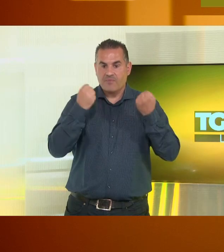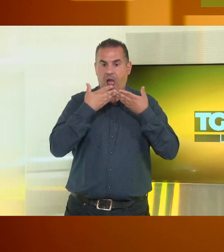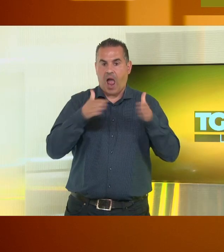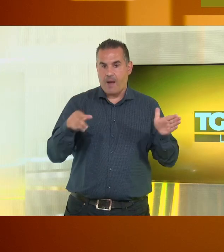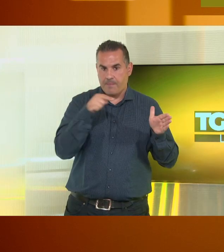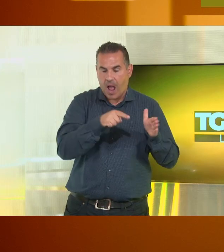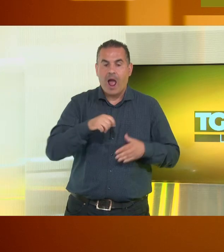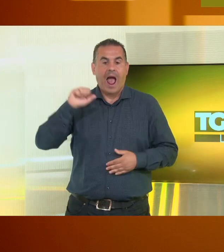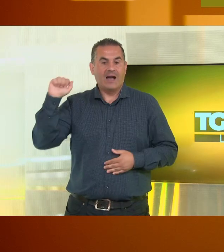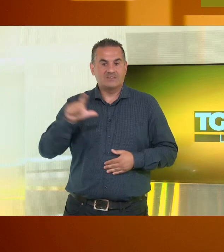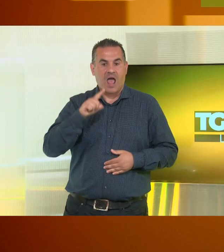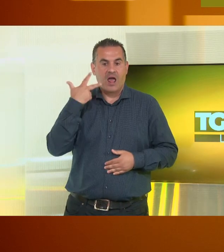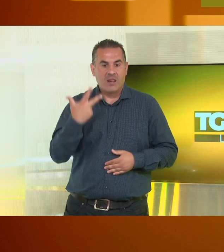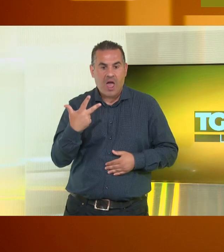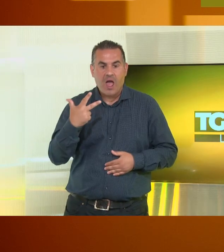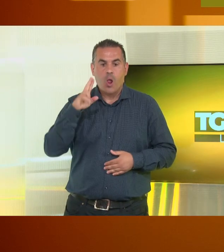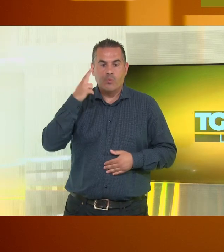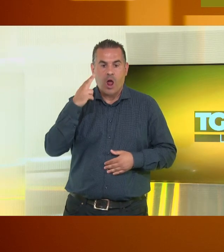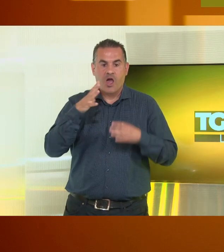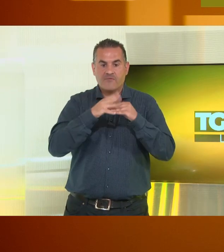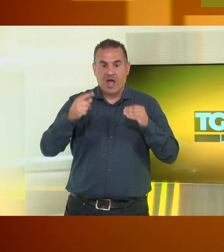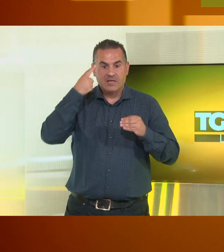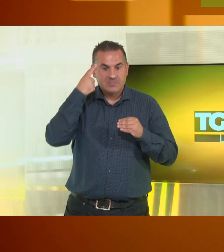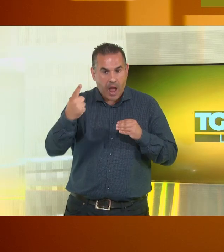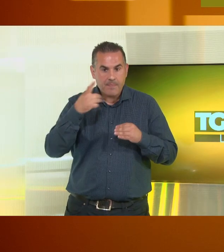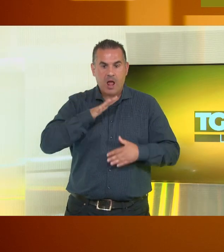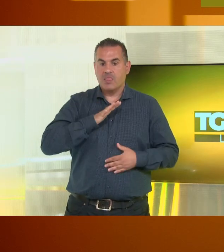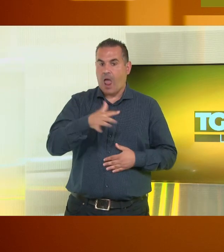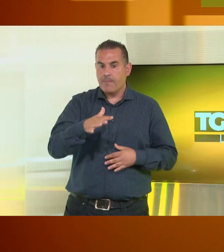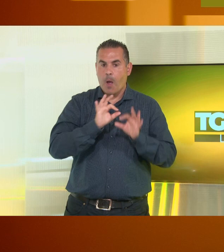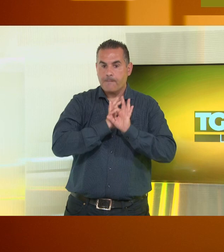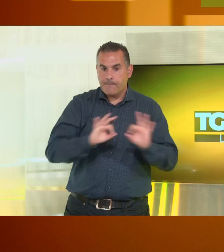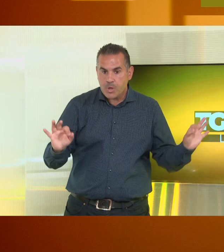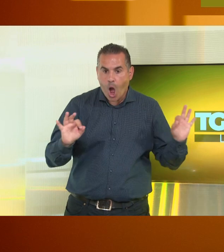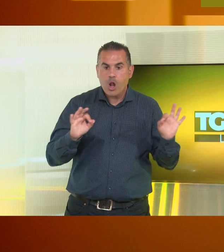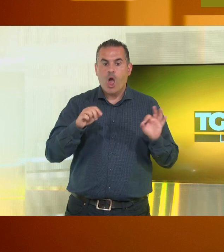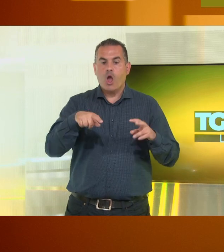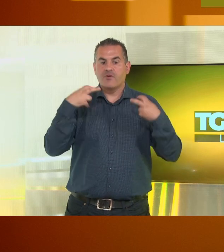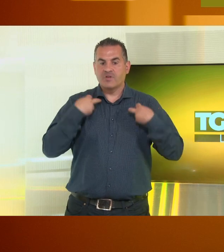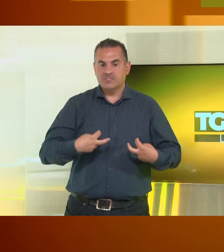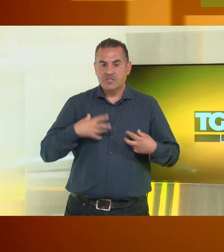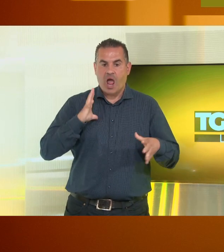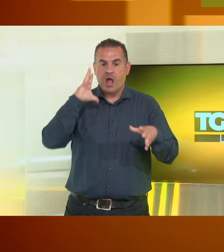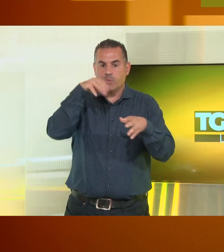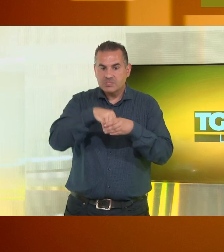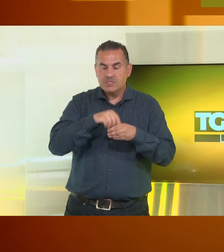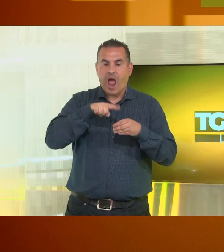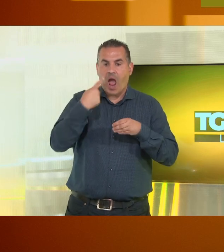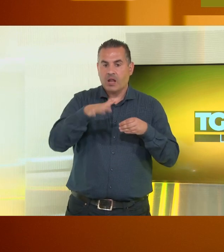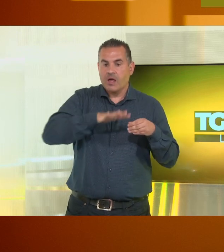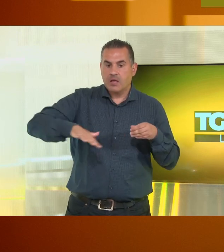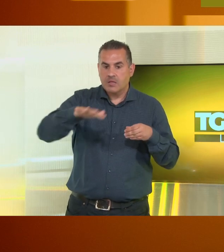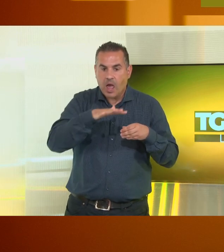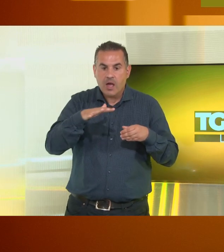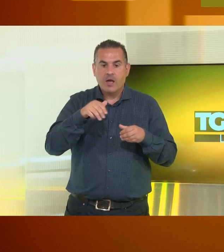Turvoni, che fa dell'innovazione tecnologica del comfort il suo punto di forza e che consente di portare a termine l'intera filiera di cura del